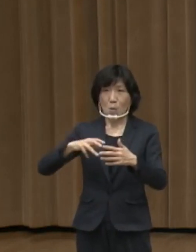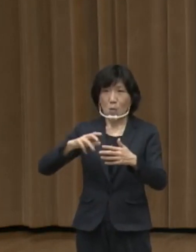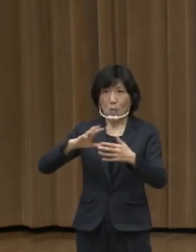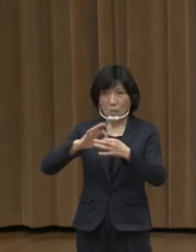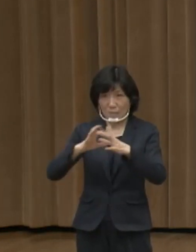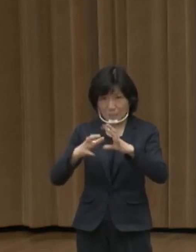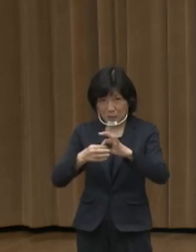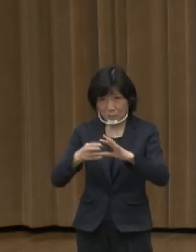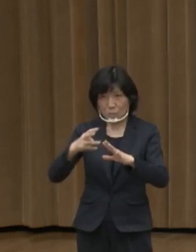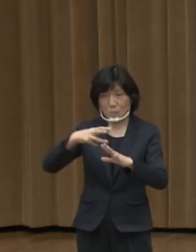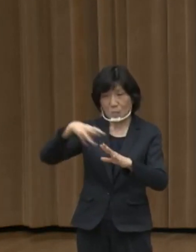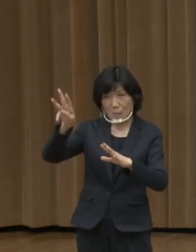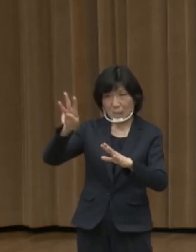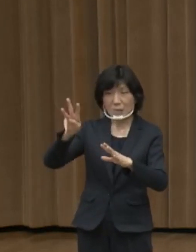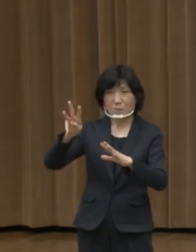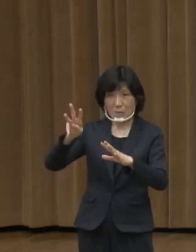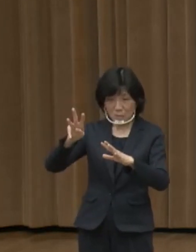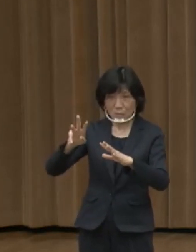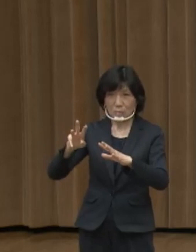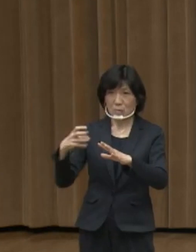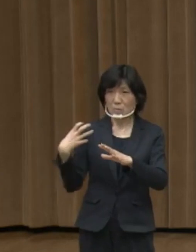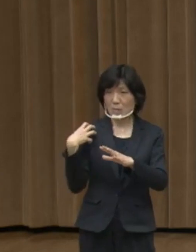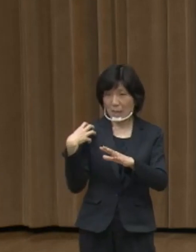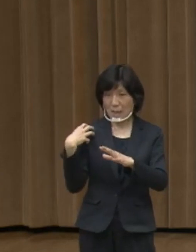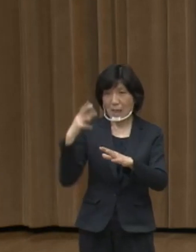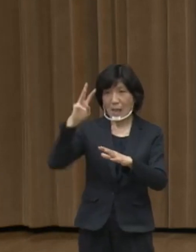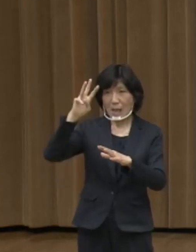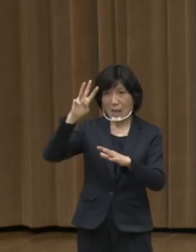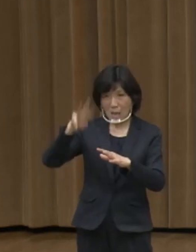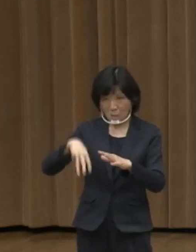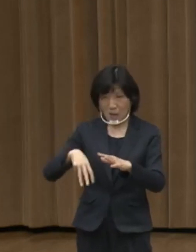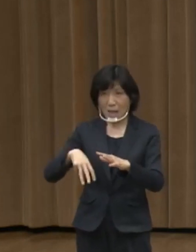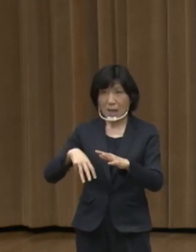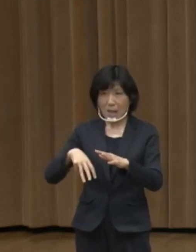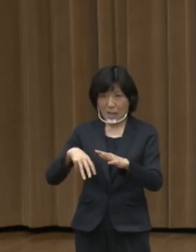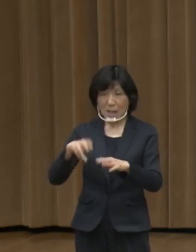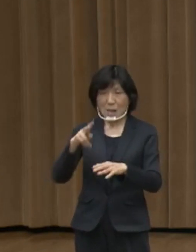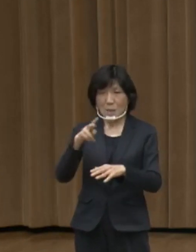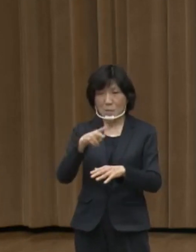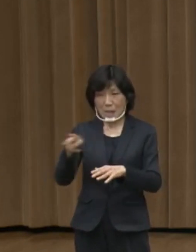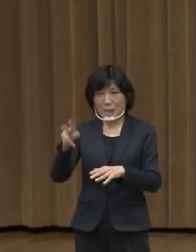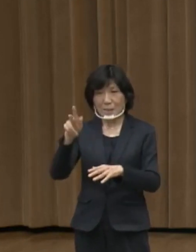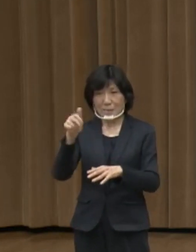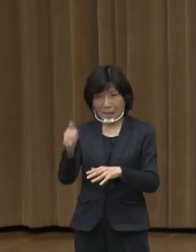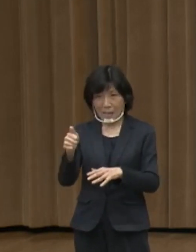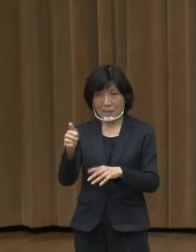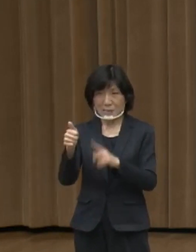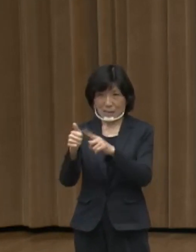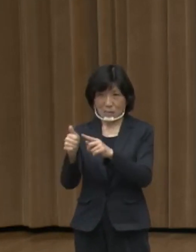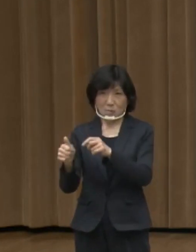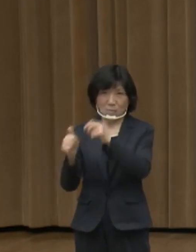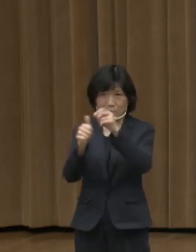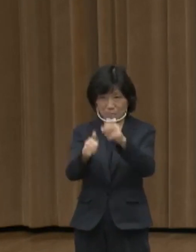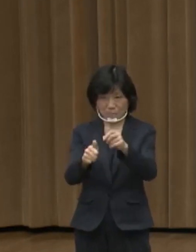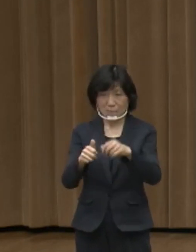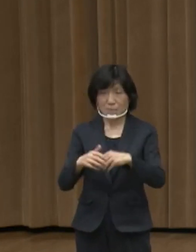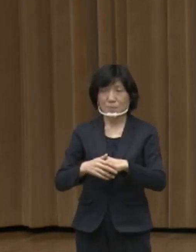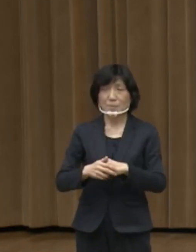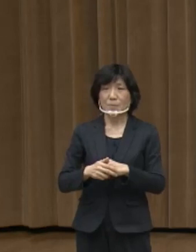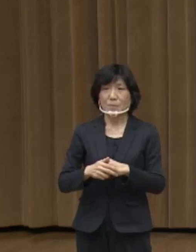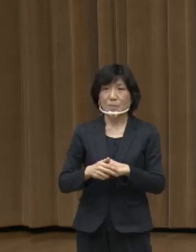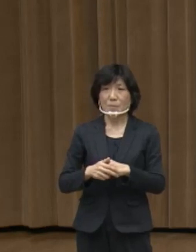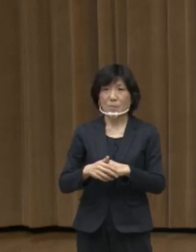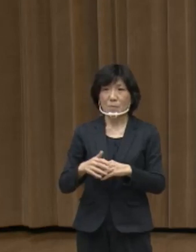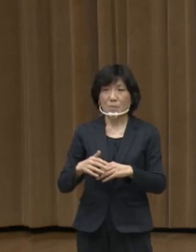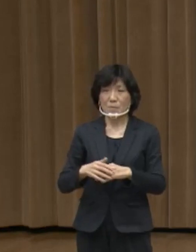開催に向け実績を残した川端秀治を登用いたします。最後に統括参事につい